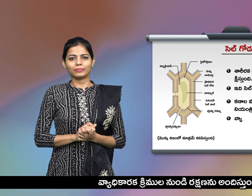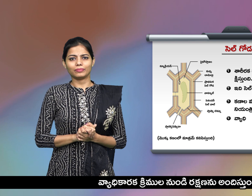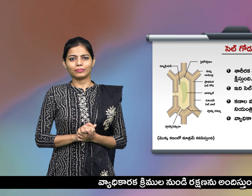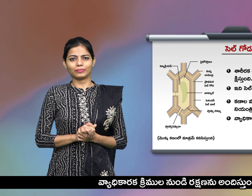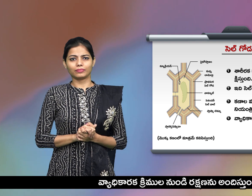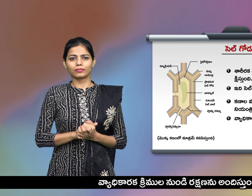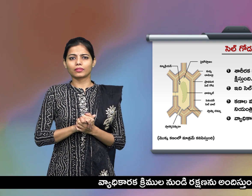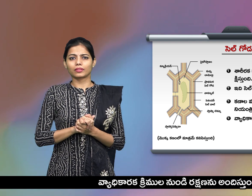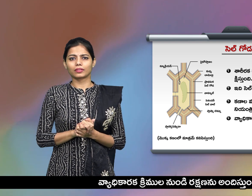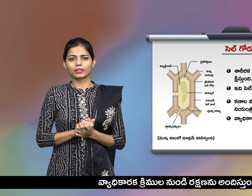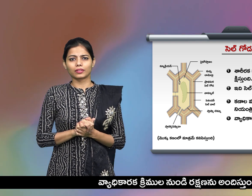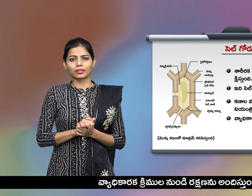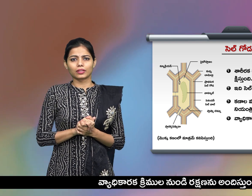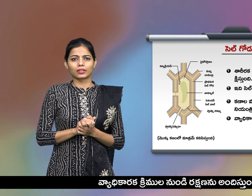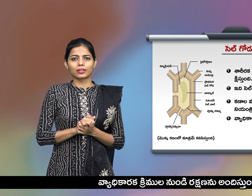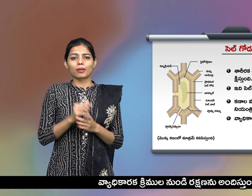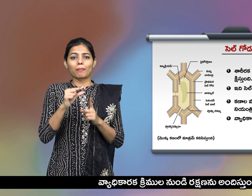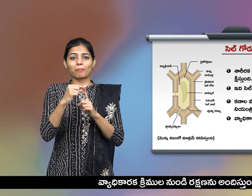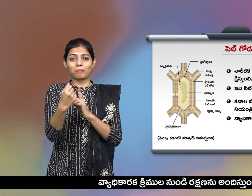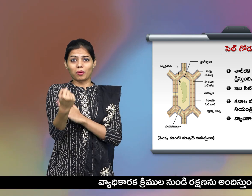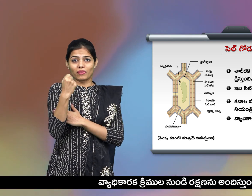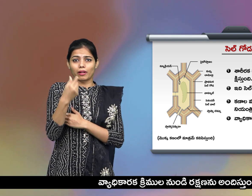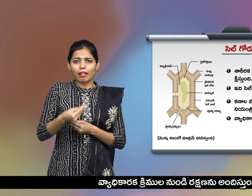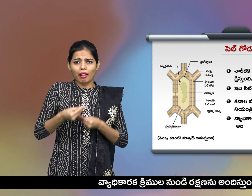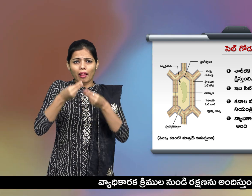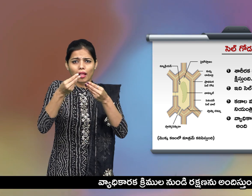వ్యధికారక క్రిముల నుండి రక్షణను అందిస్తుంది.